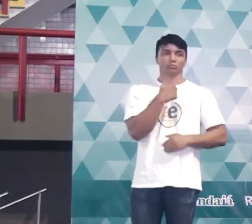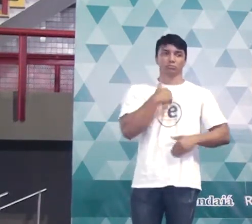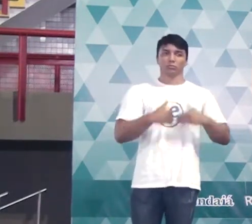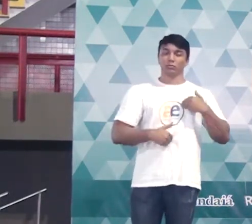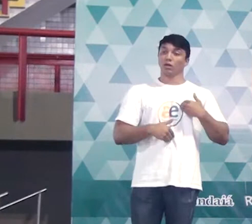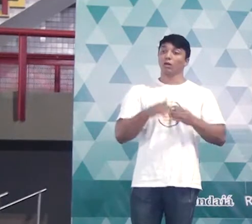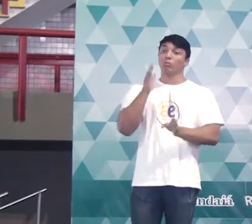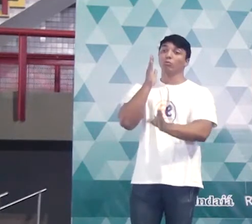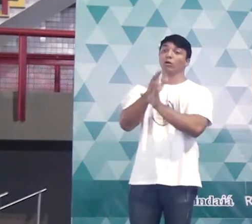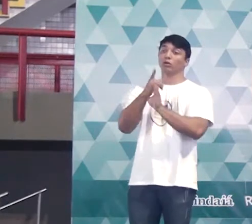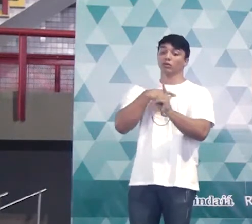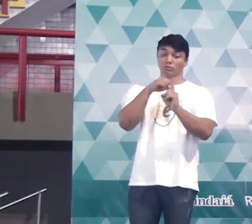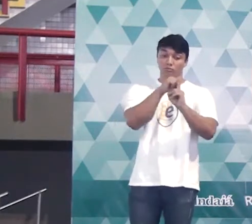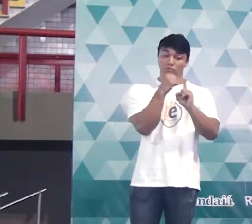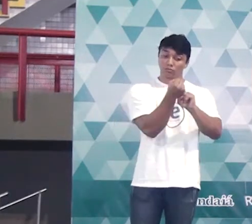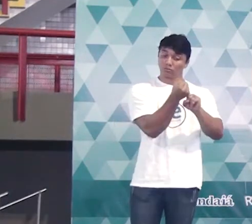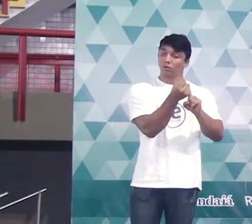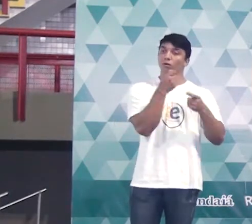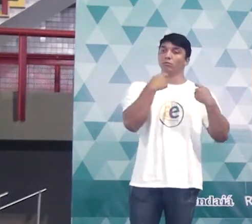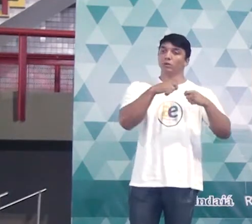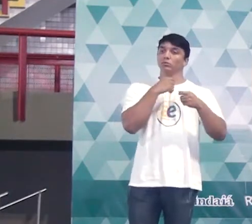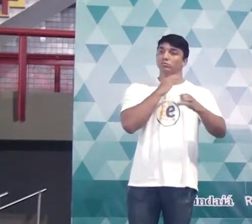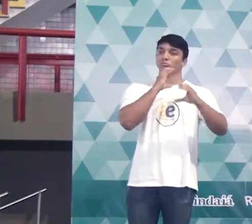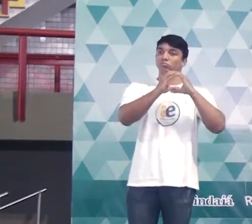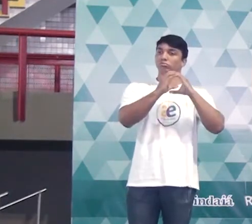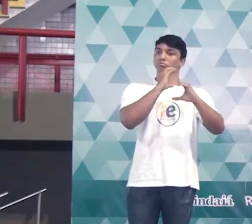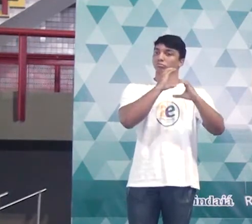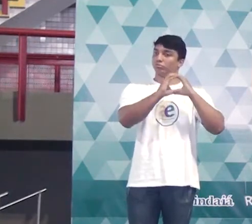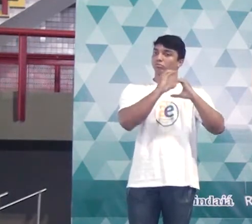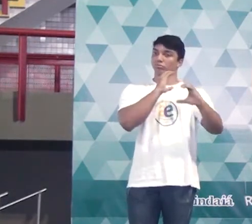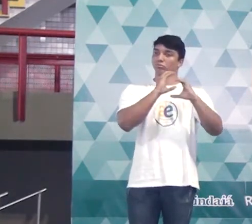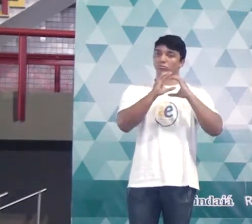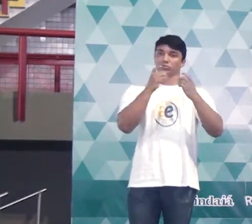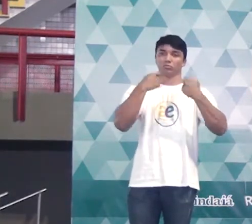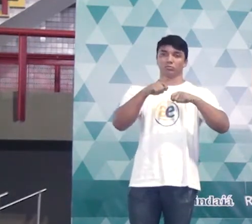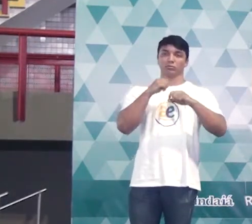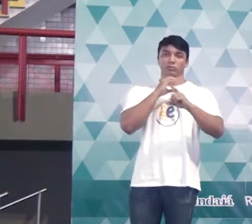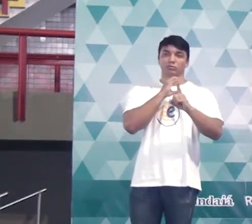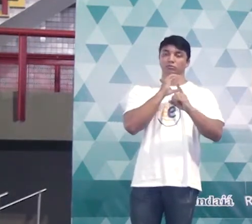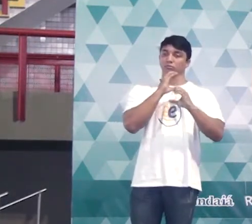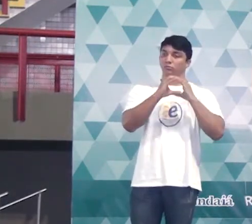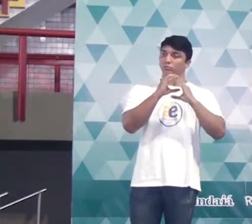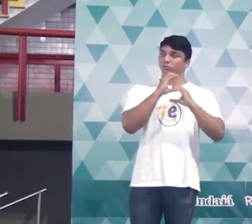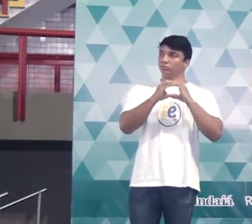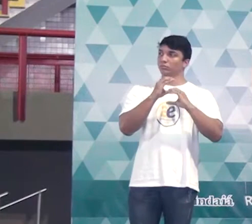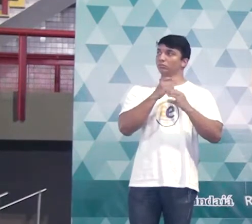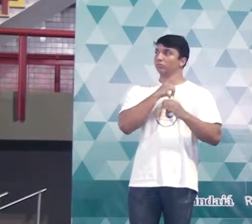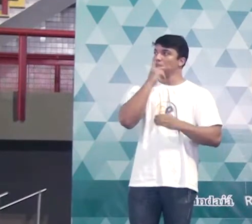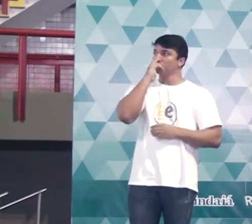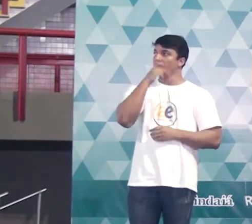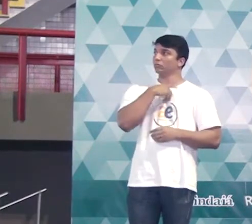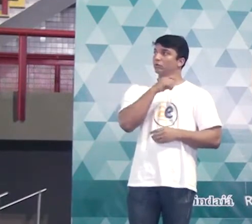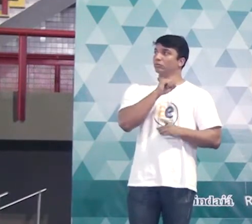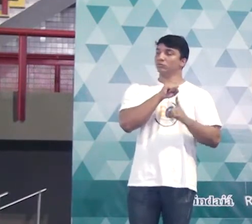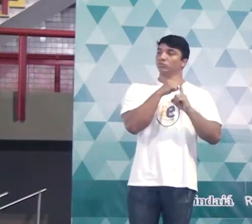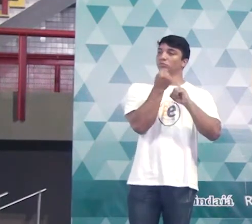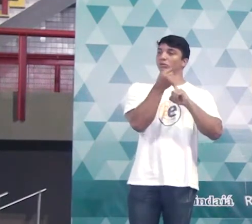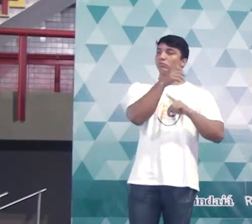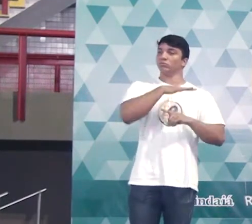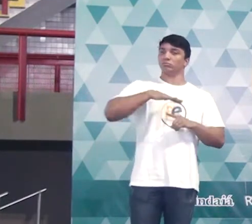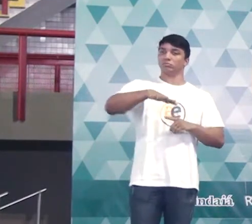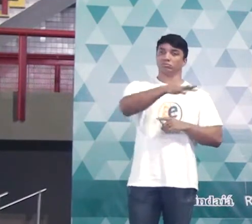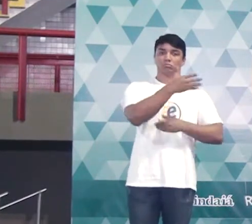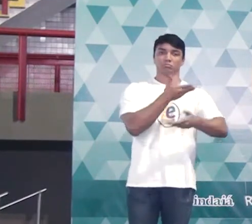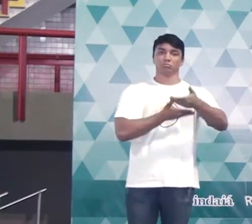uma motivação social. Por uma motivação social, pelo motivo de